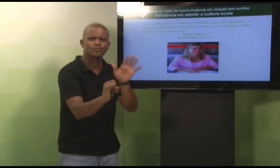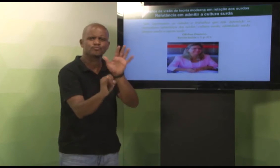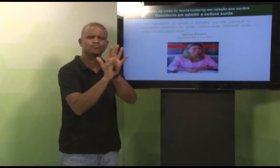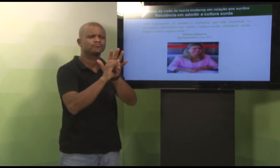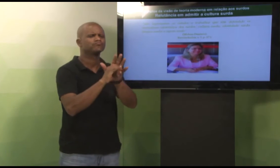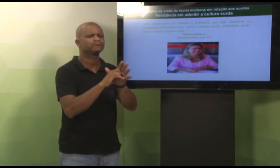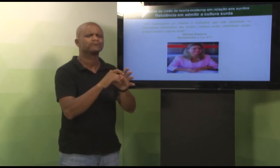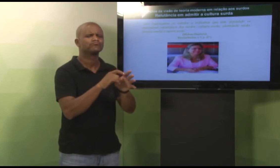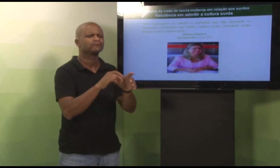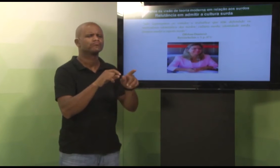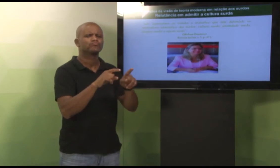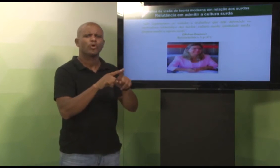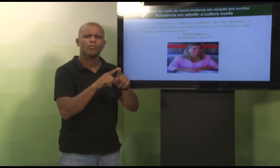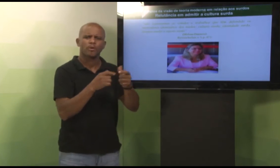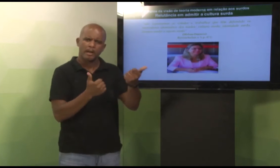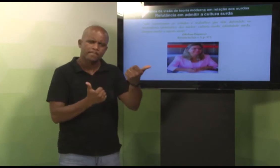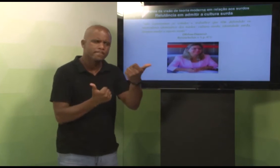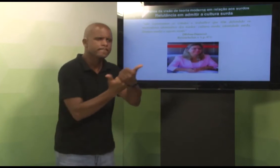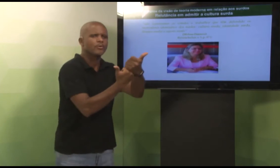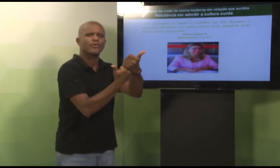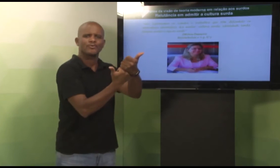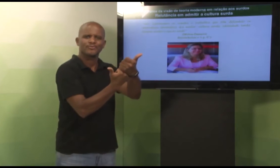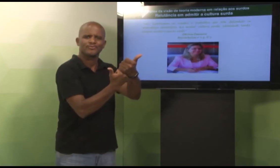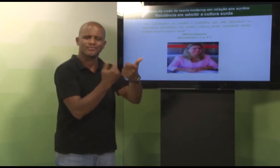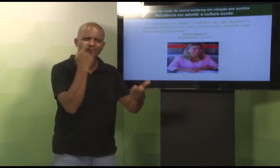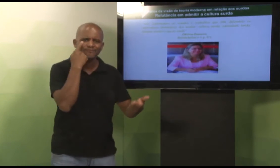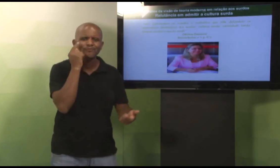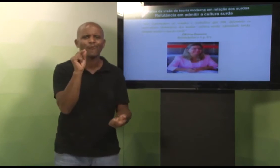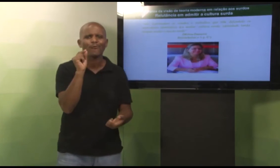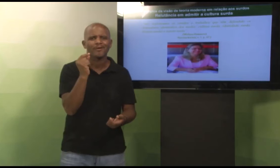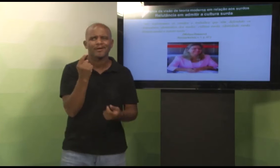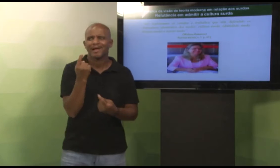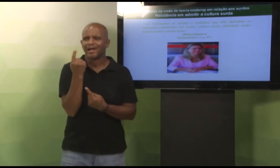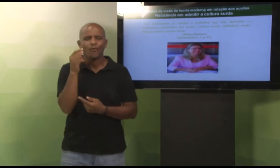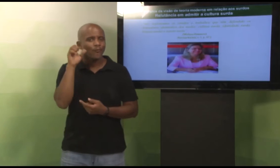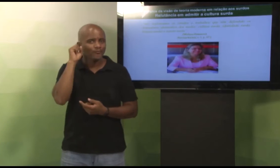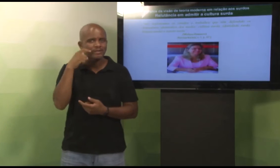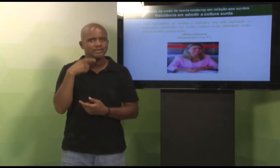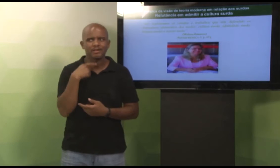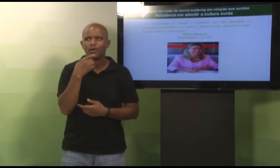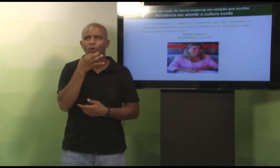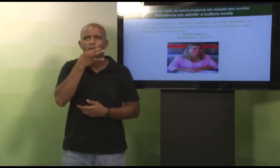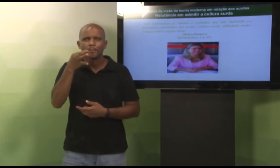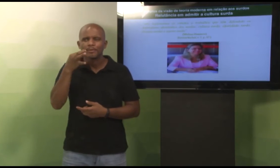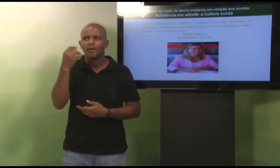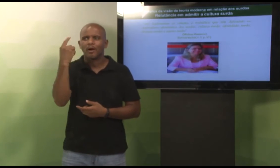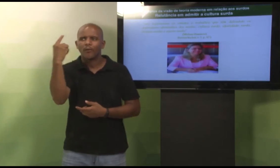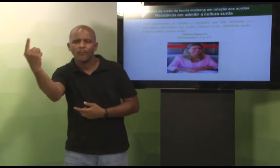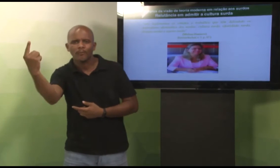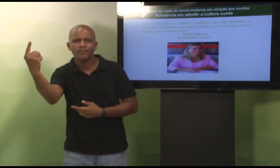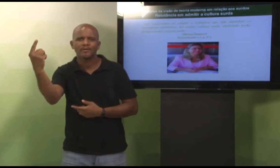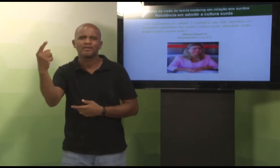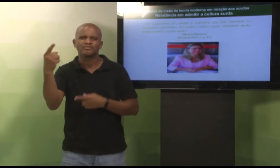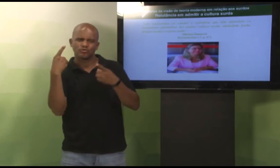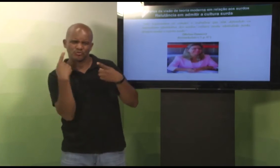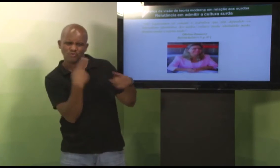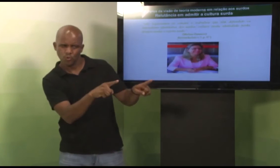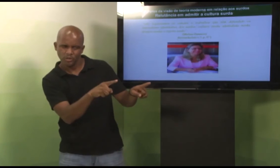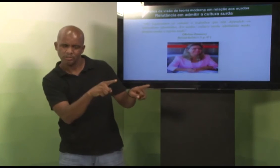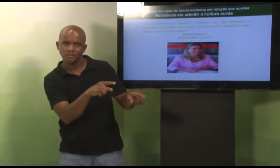agradece a língua de sinais, porque ela reconheceu a língua de sinais, a identidade surda e